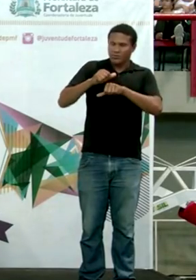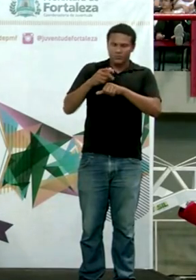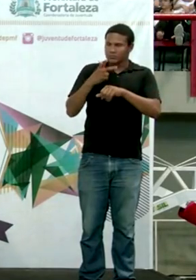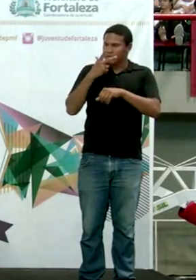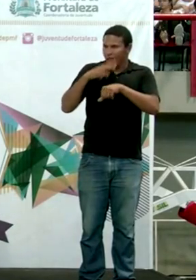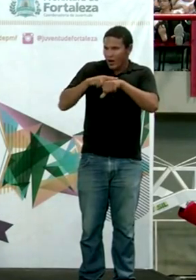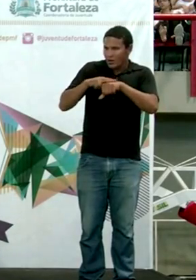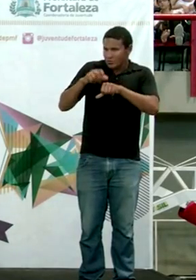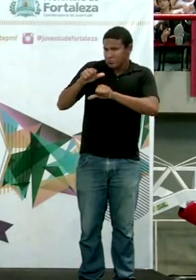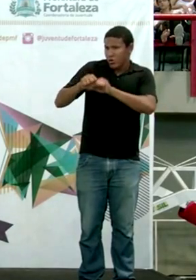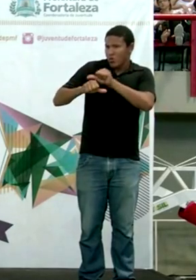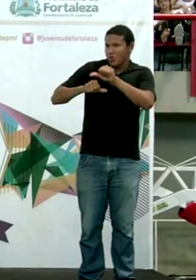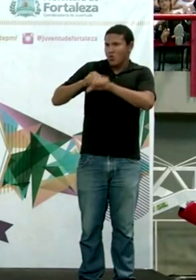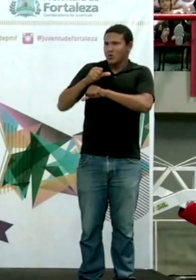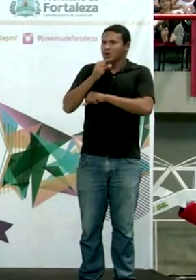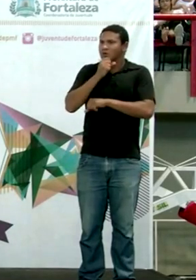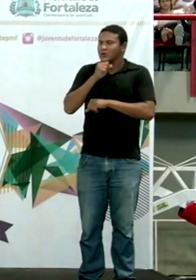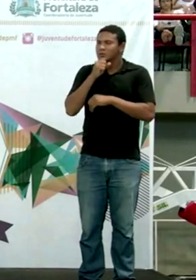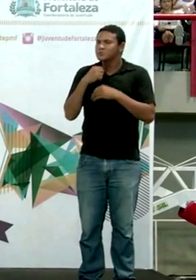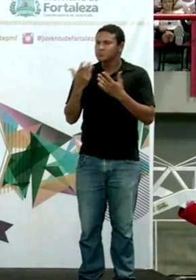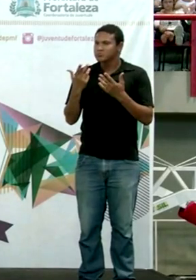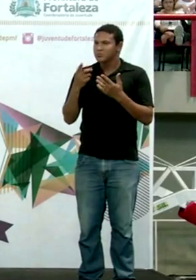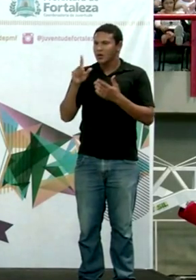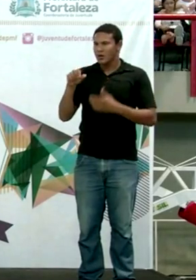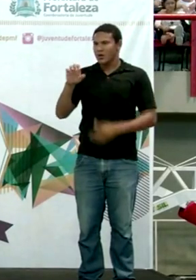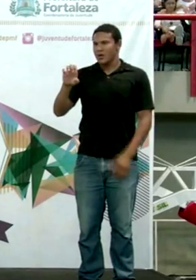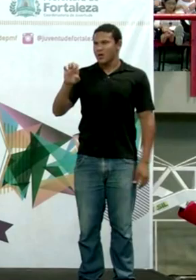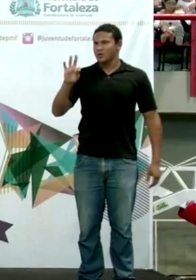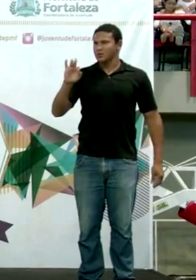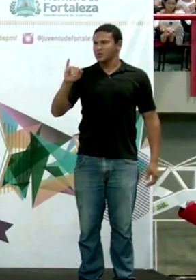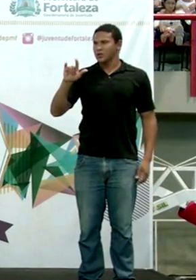calo, crescimento da flor, desenvolvimento dos frutos. Pronto. Muito bem.